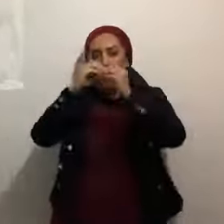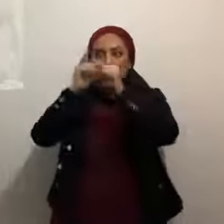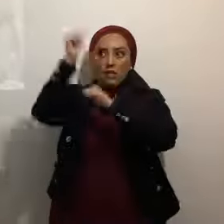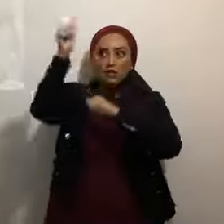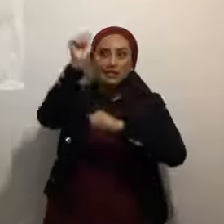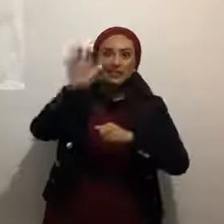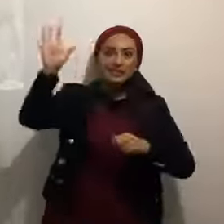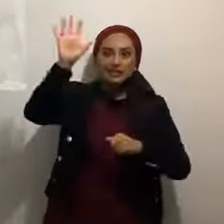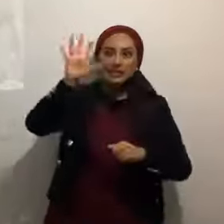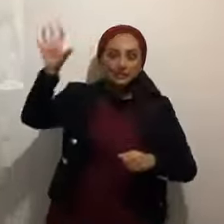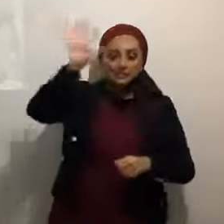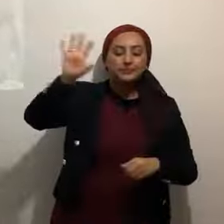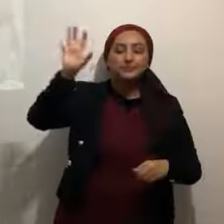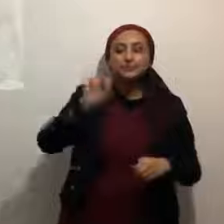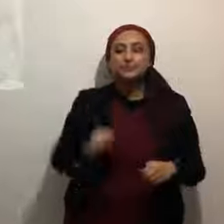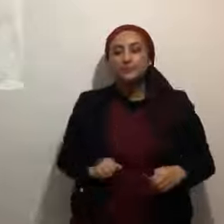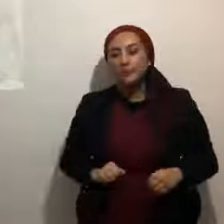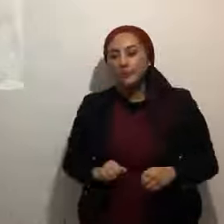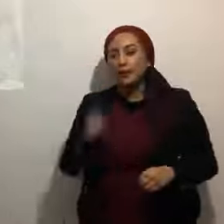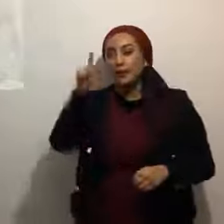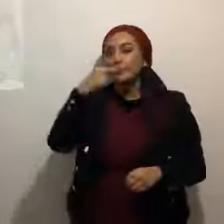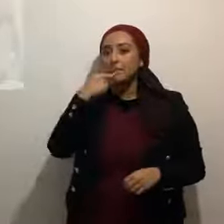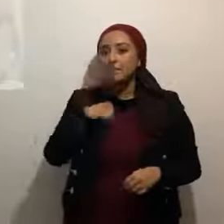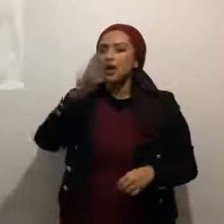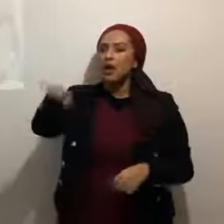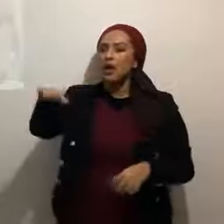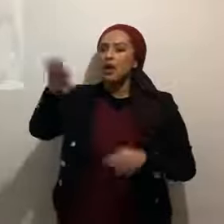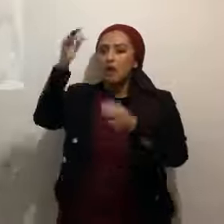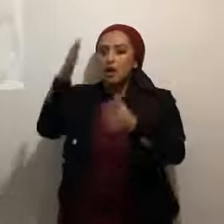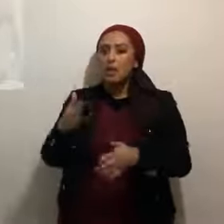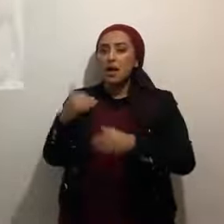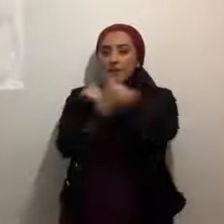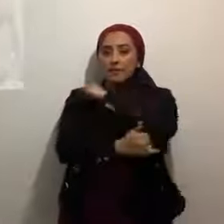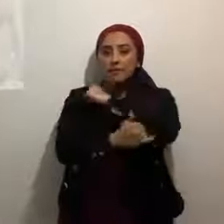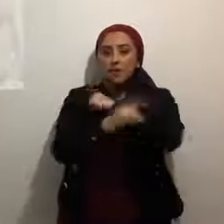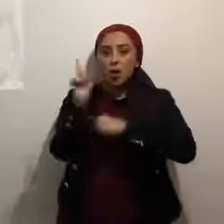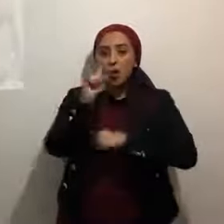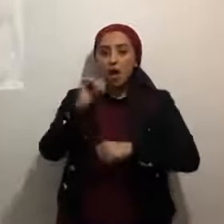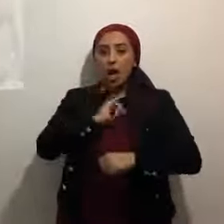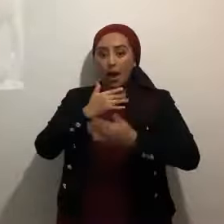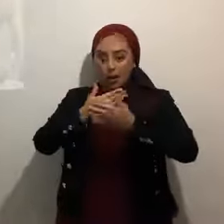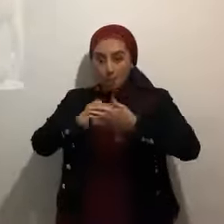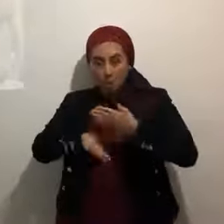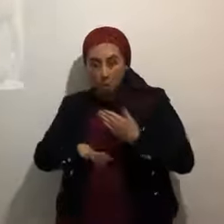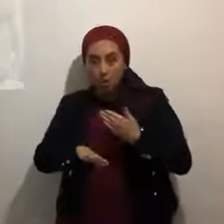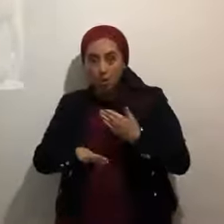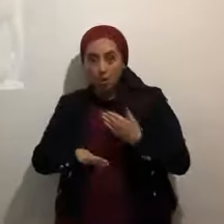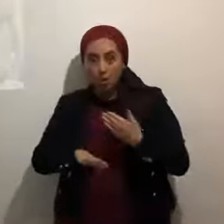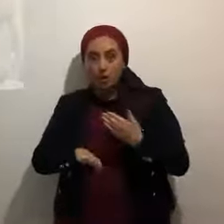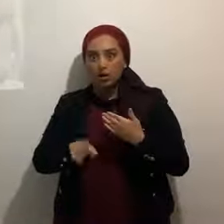demás. Y me dicen, Roe, del país en donde yo nací, no se conoce ni siquiera la